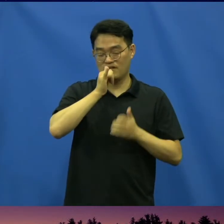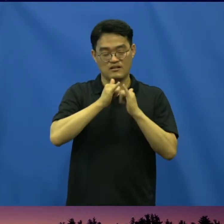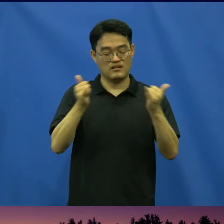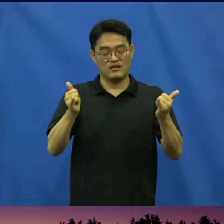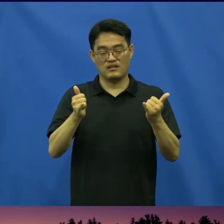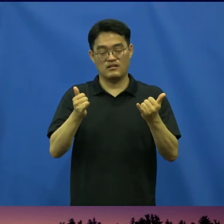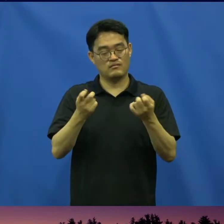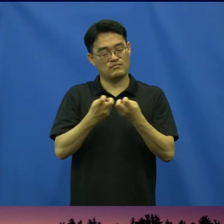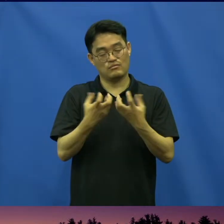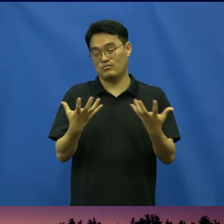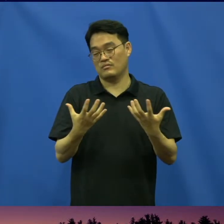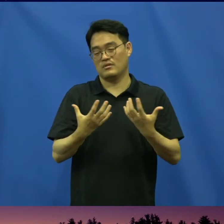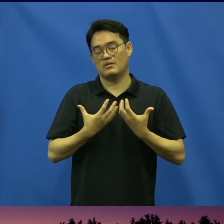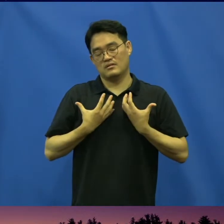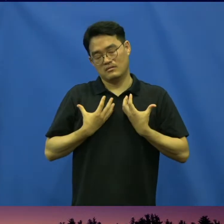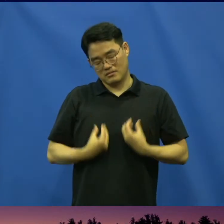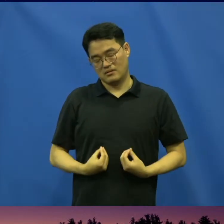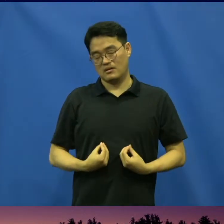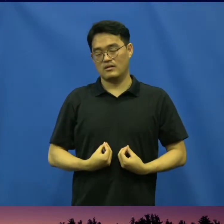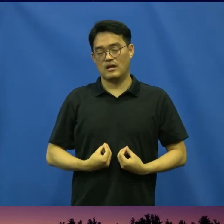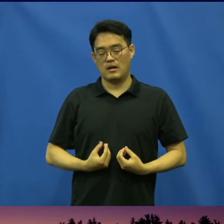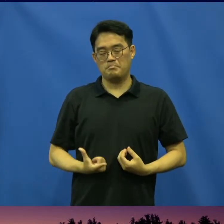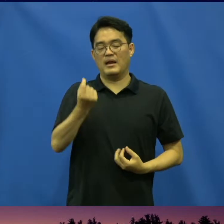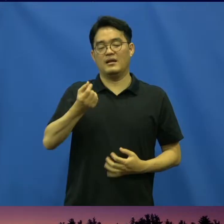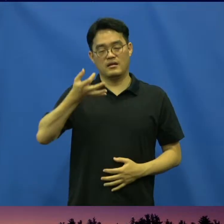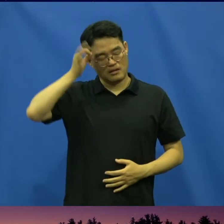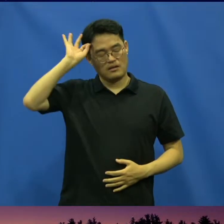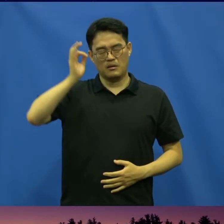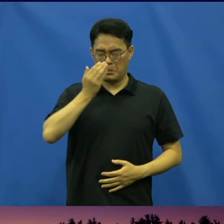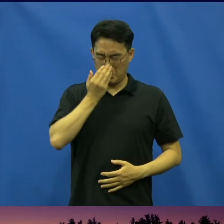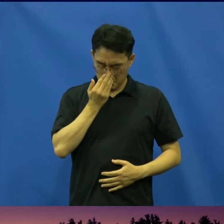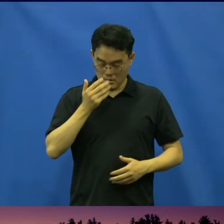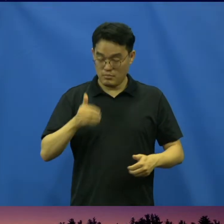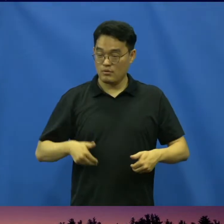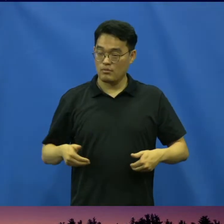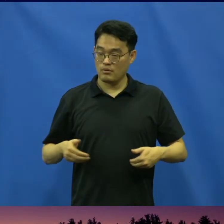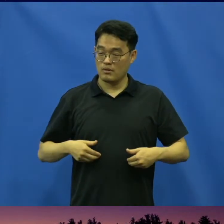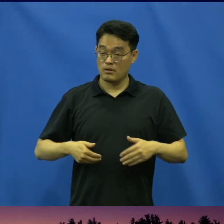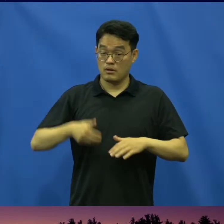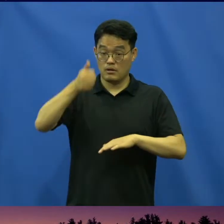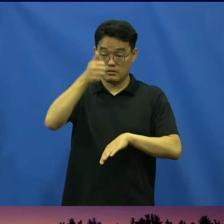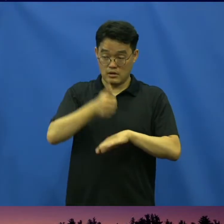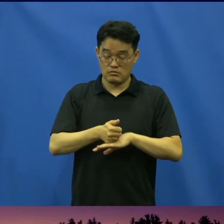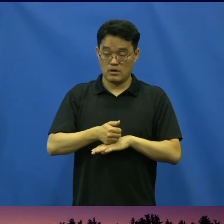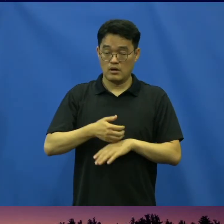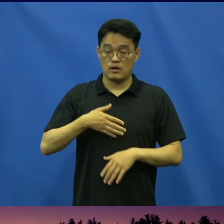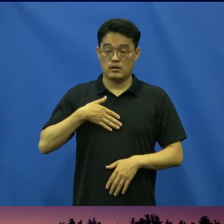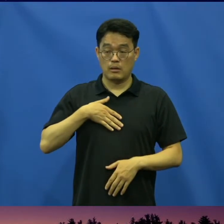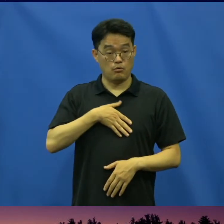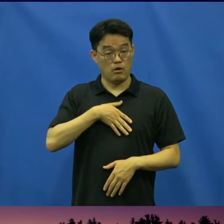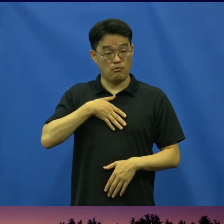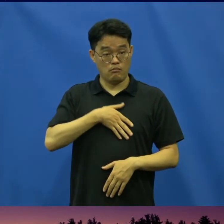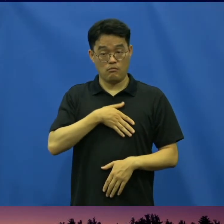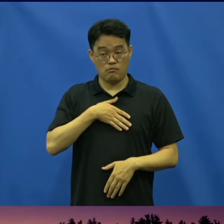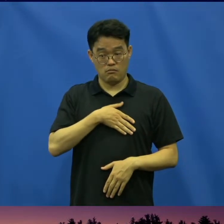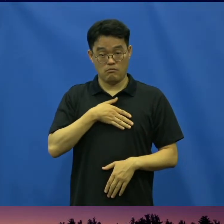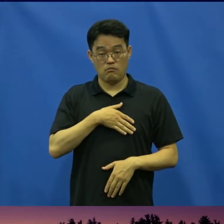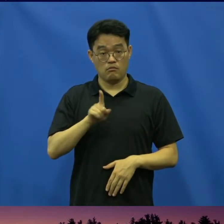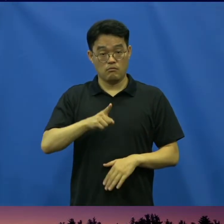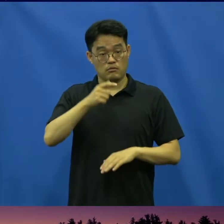그죠? 그 나중에 나폴레옹이 산타 헬레나 섬인가 거기에서는 굉장히 많이 구애를 하면서 책을 많이